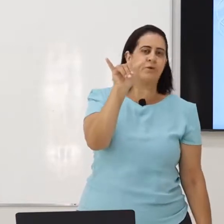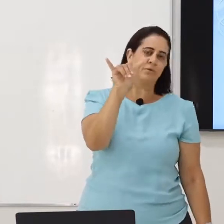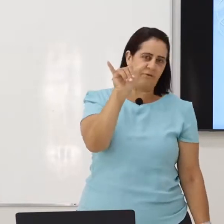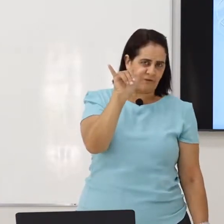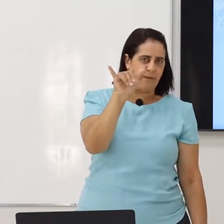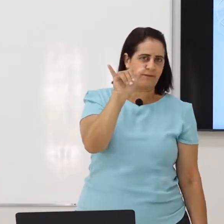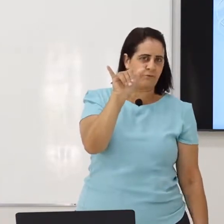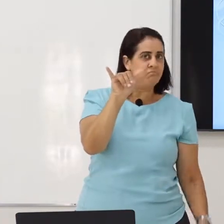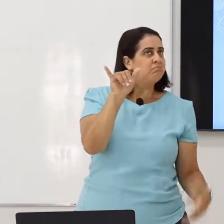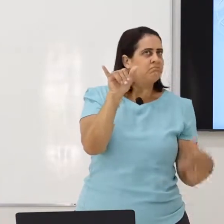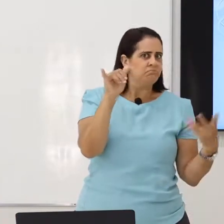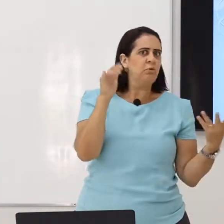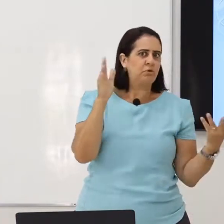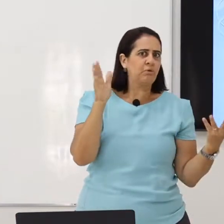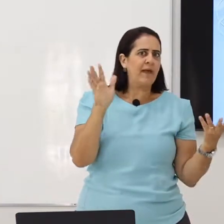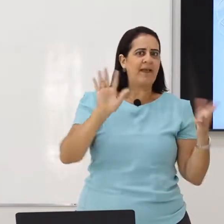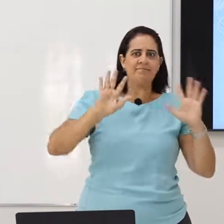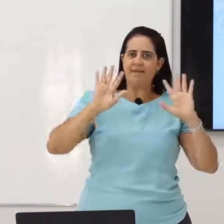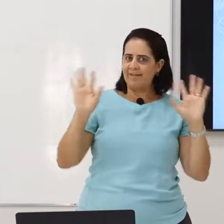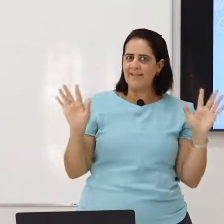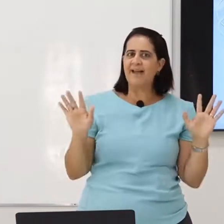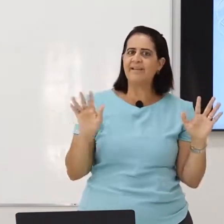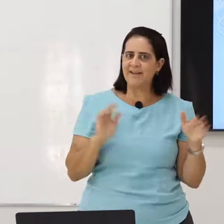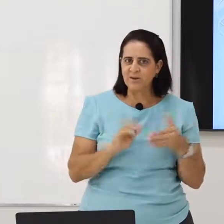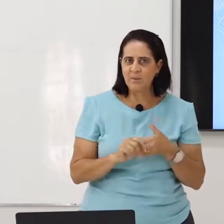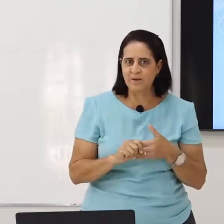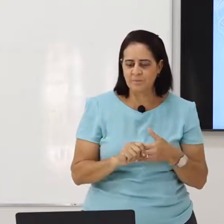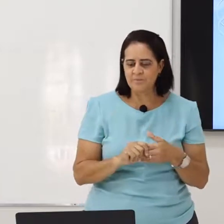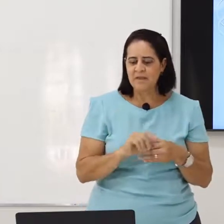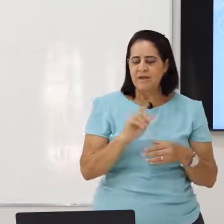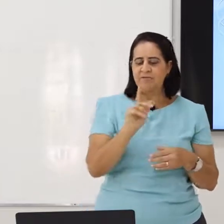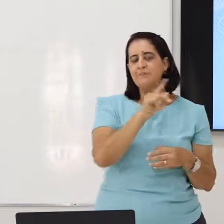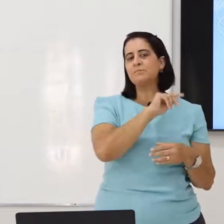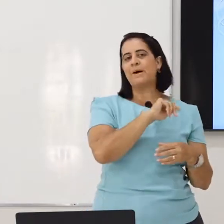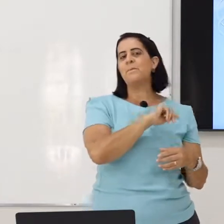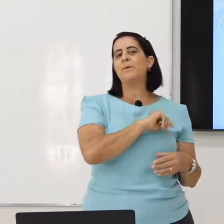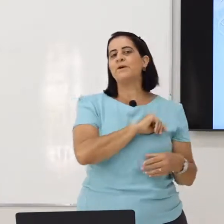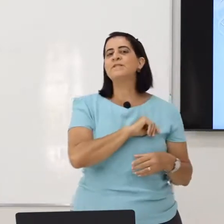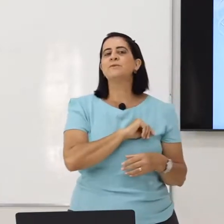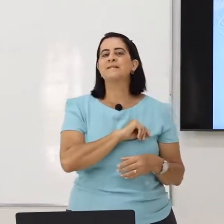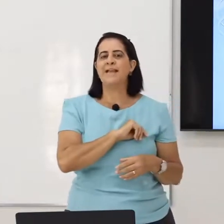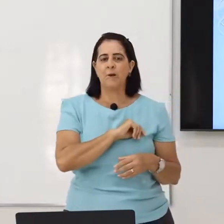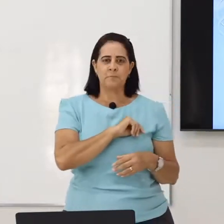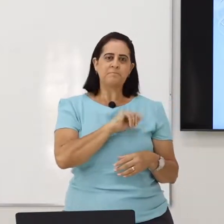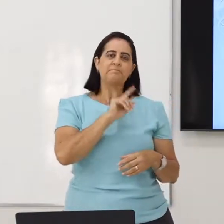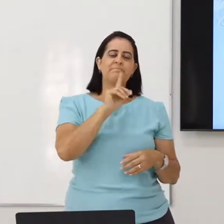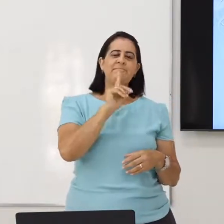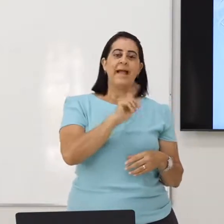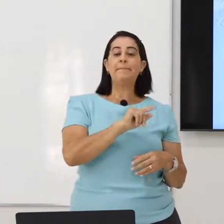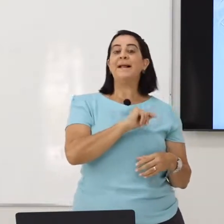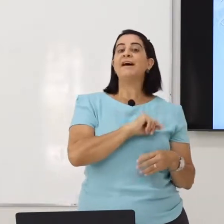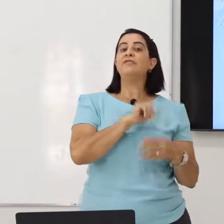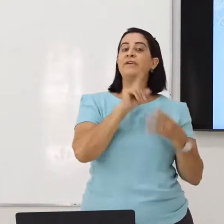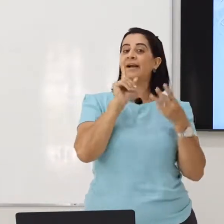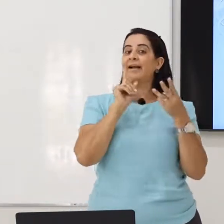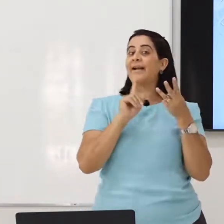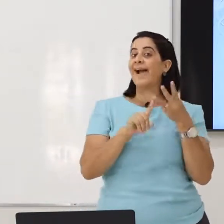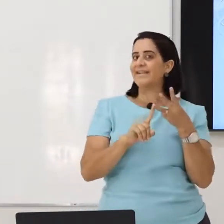do alfabeto. Muito bem, até aí tranquilo. Vamos para um próximo sinal. A palavra